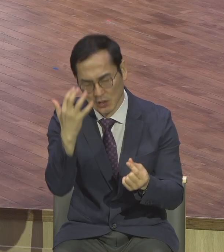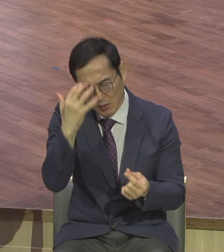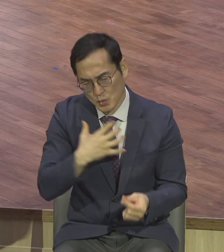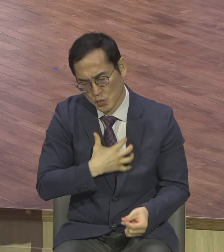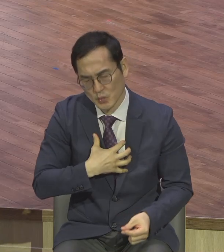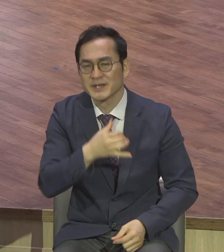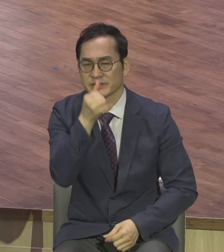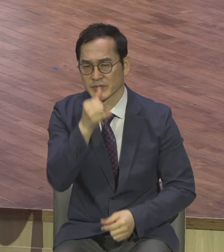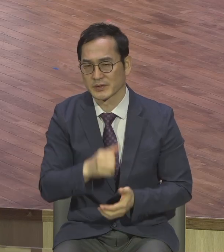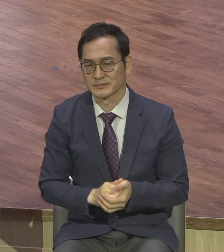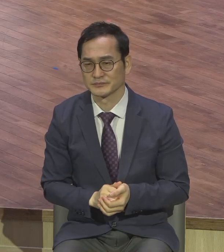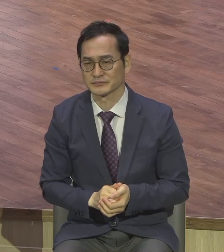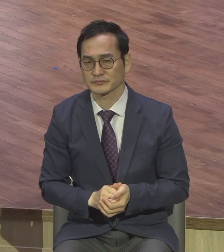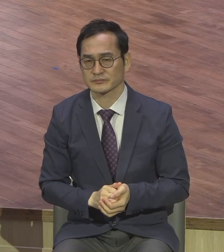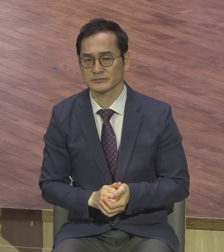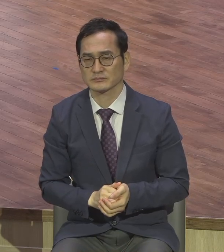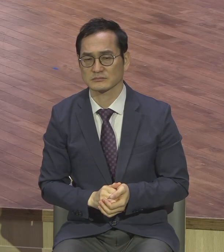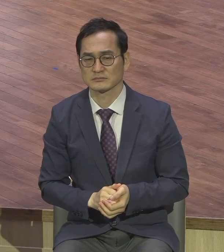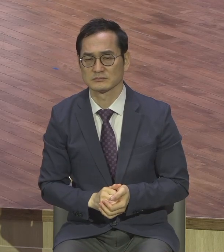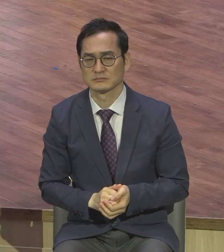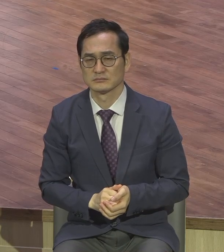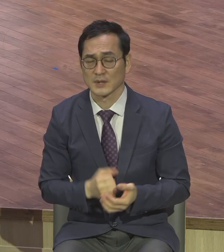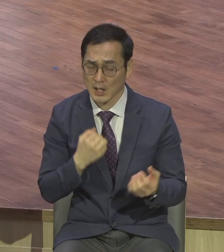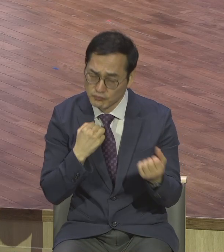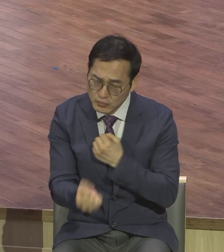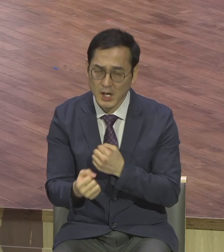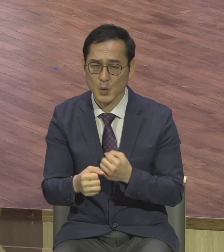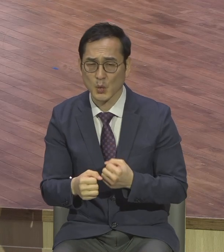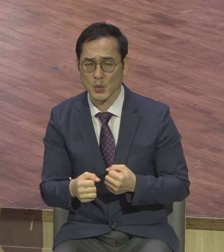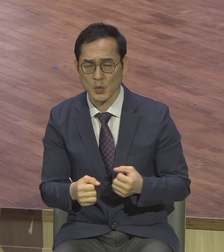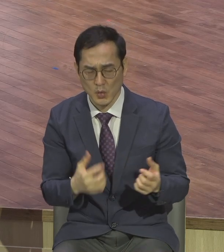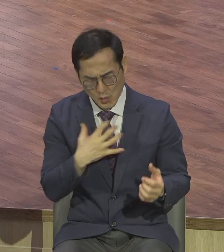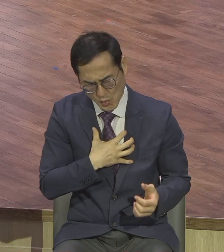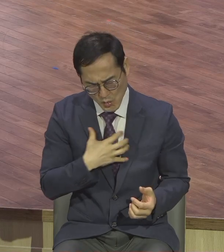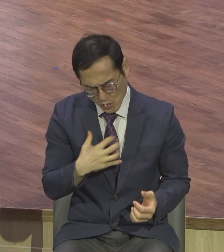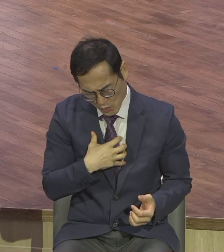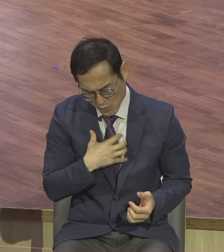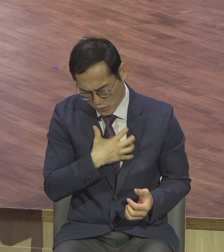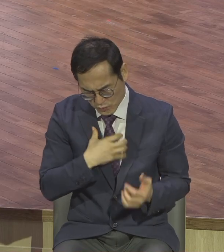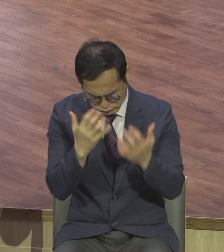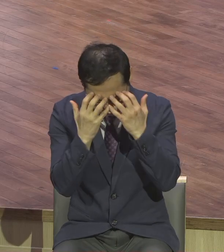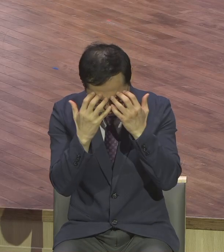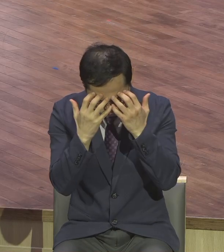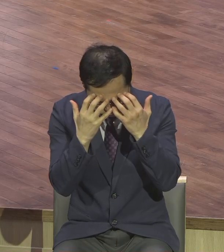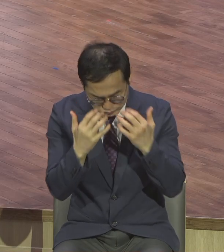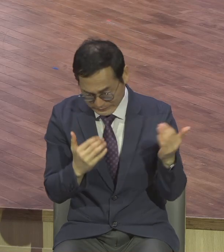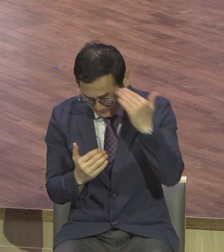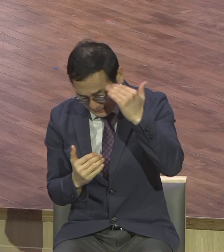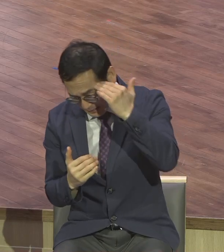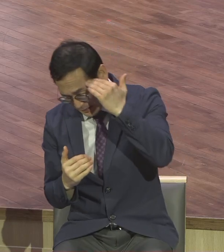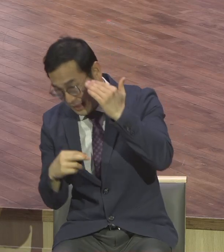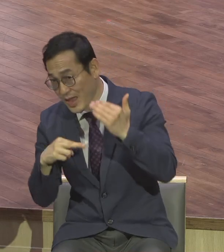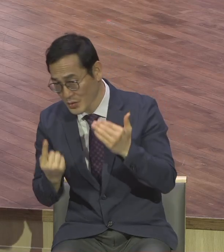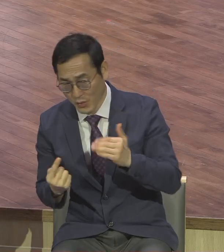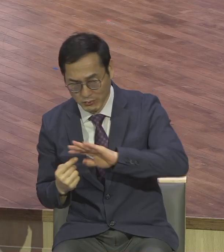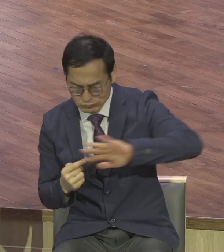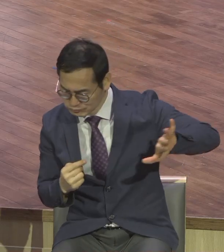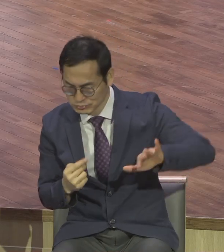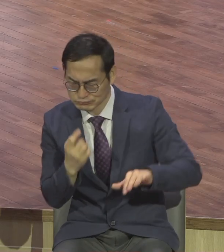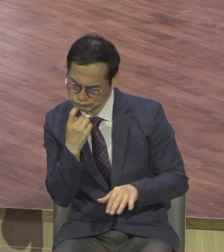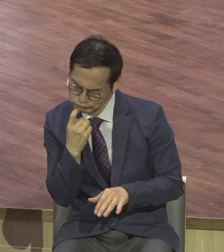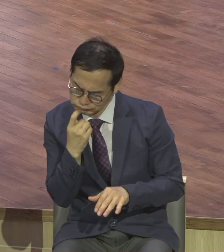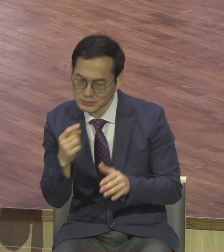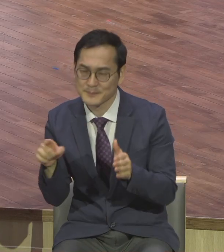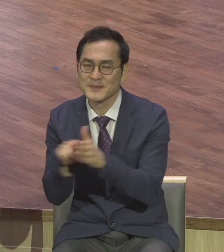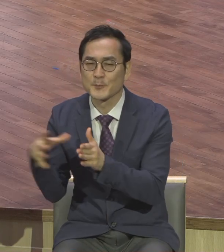가지고 다리를 절면서 뭐요? 복음 증거하는 겁니다. 사단은 못하게 하지만 나는 하는 거예요. 아멘. 그게